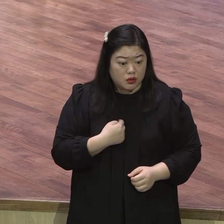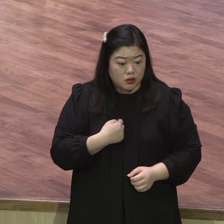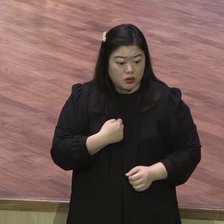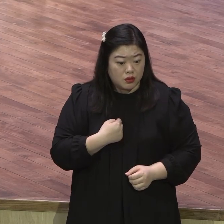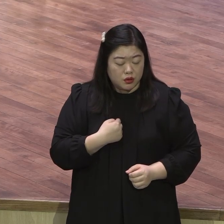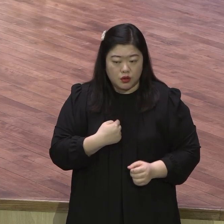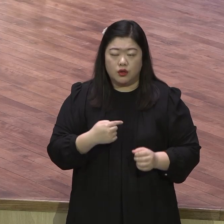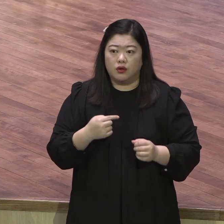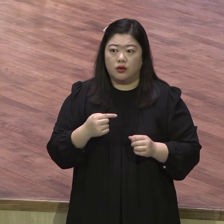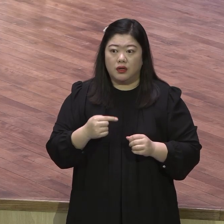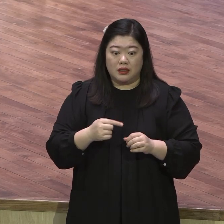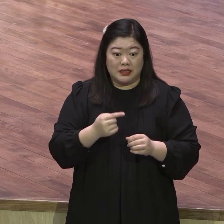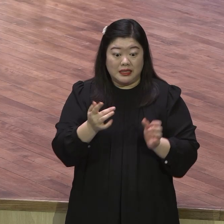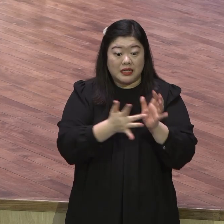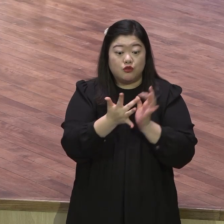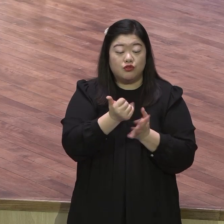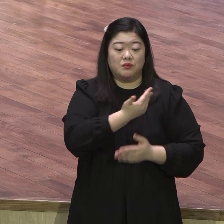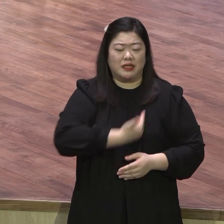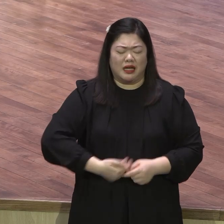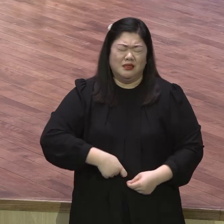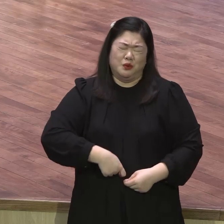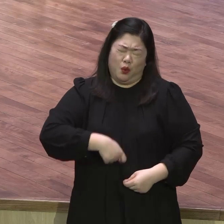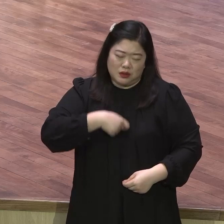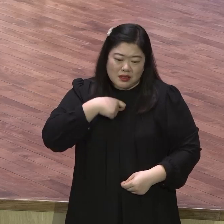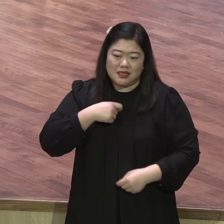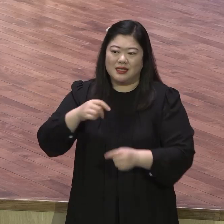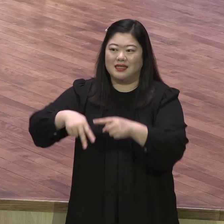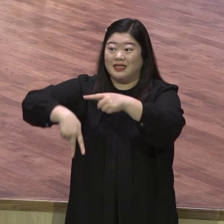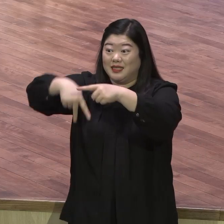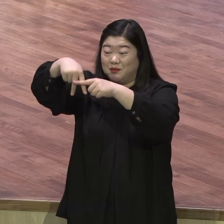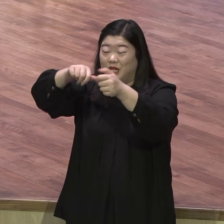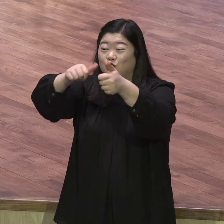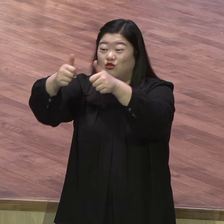힘이 있습니까? 다 도망간 놈들이 다 배신하고 다 떠난데